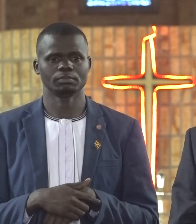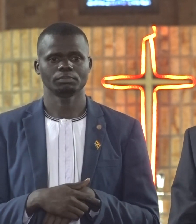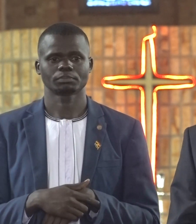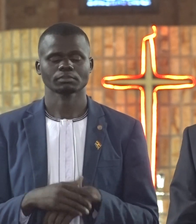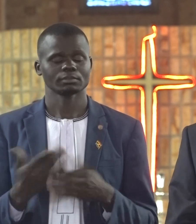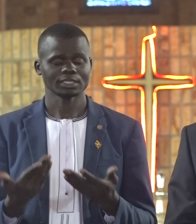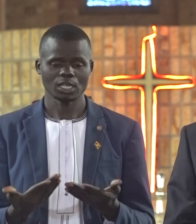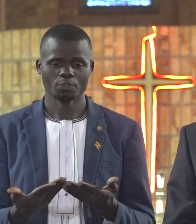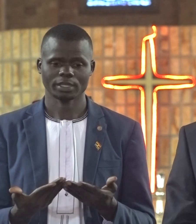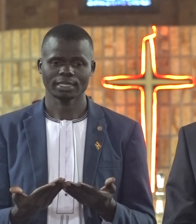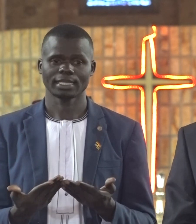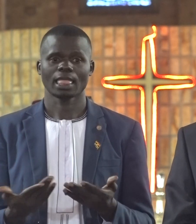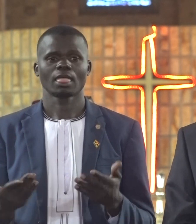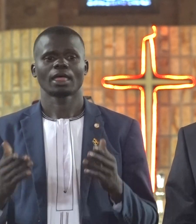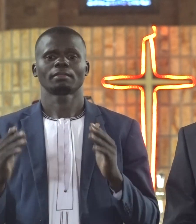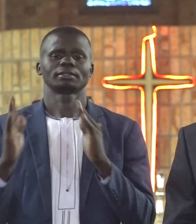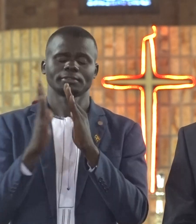Enkola eno ey'okugatta abantu